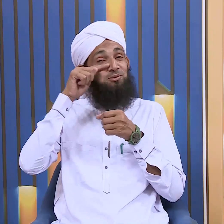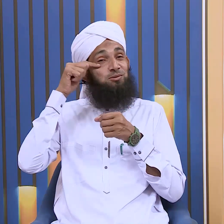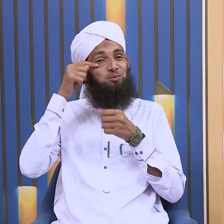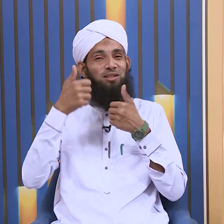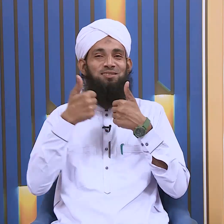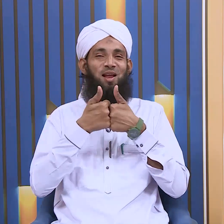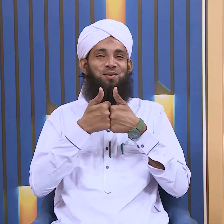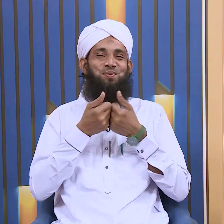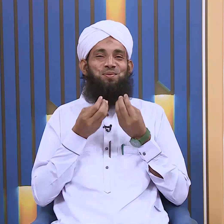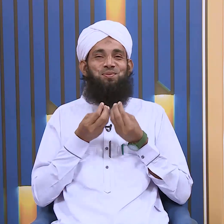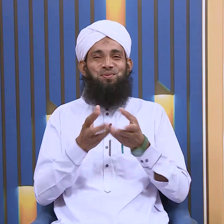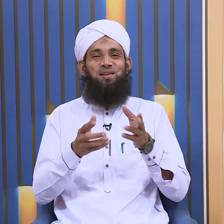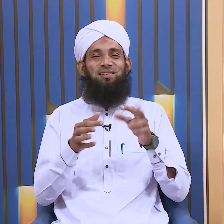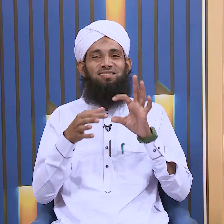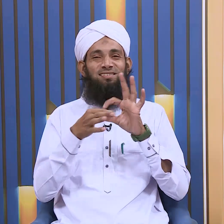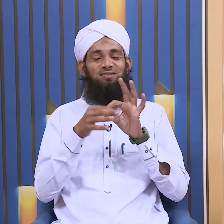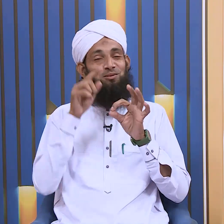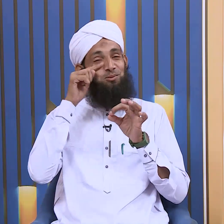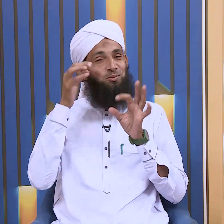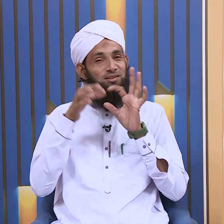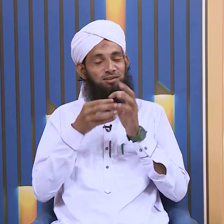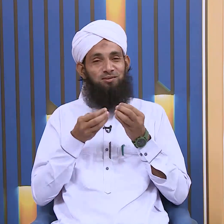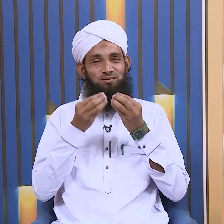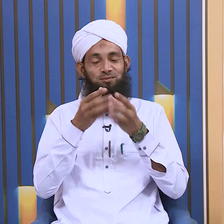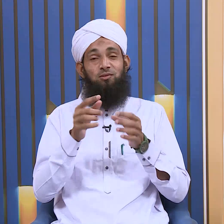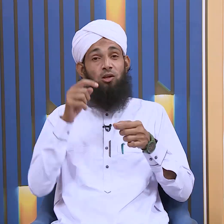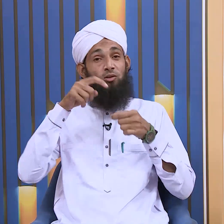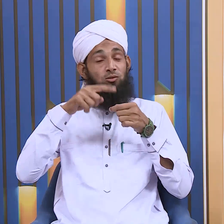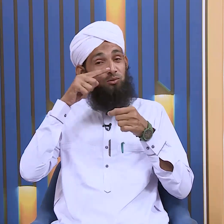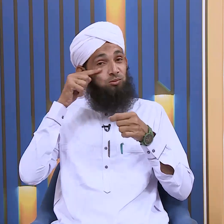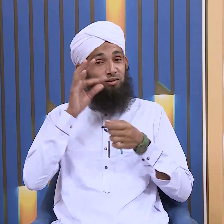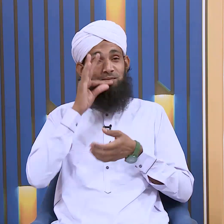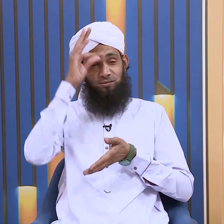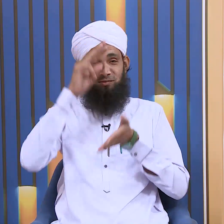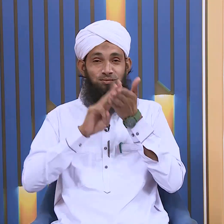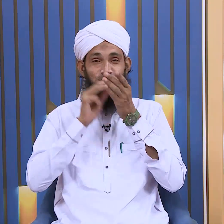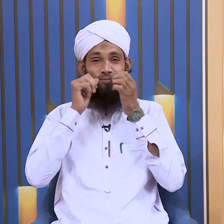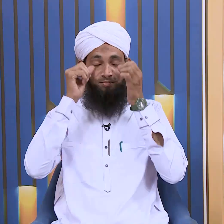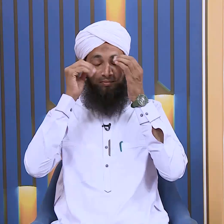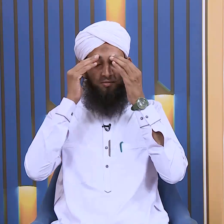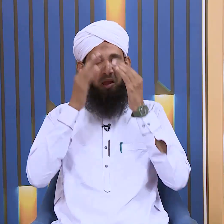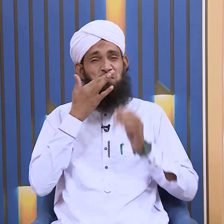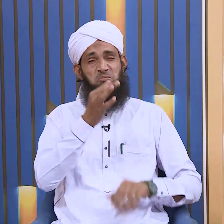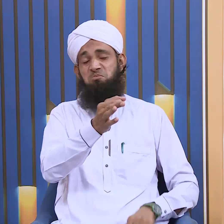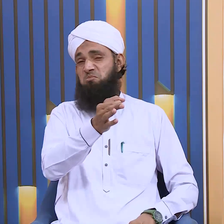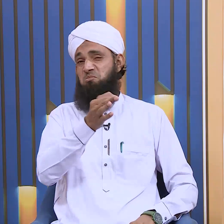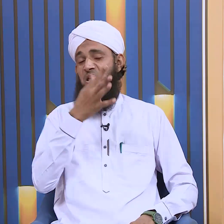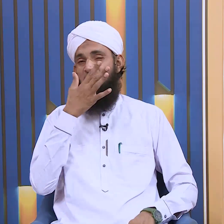ہے؟ سرما لگانا۔ سبحان اللہ، سرما لگانا ہمارے پیارے آقا صلی اللہ علیہ وسلم کی نہایت ہی پیاری سنت